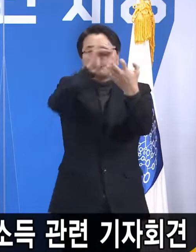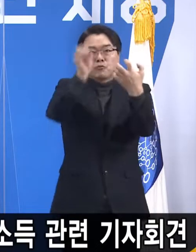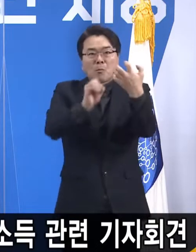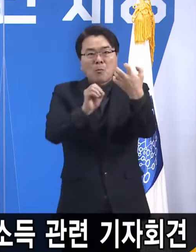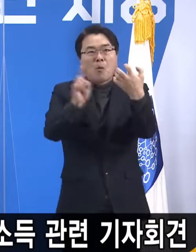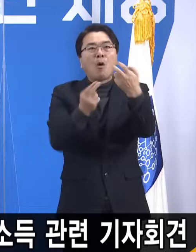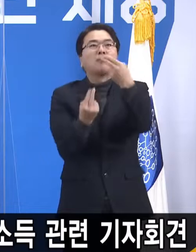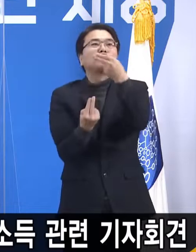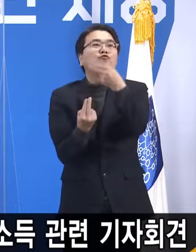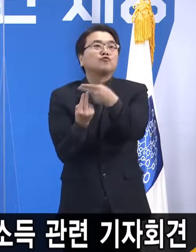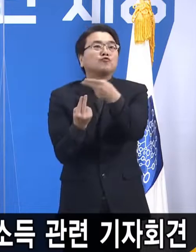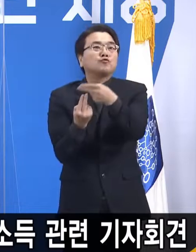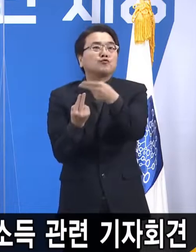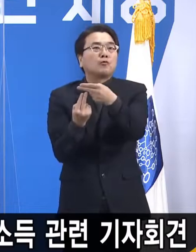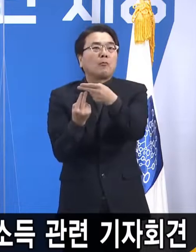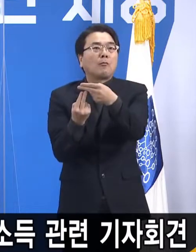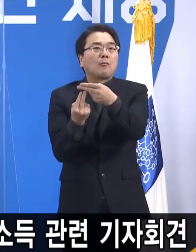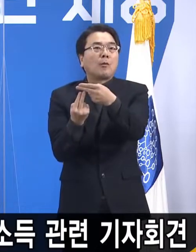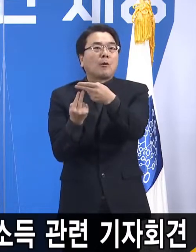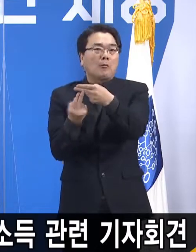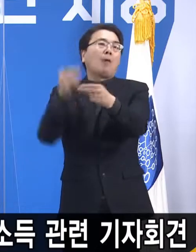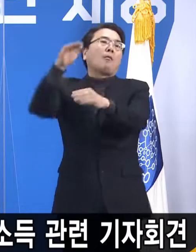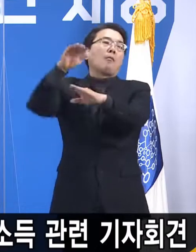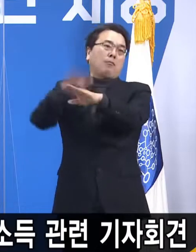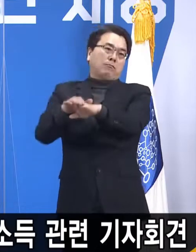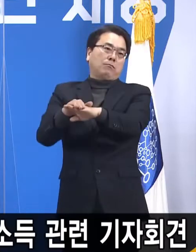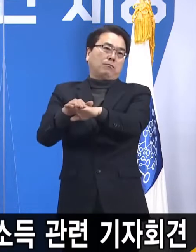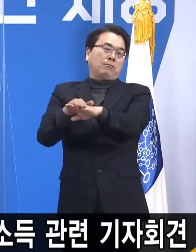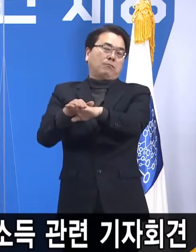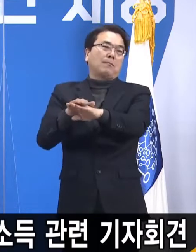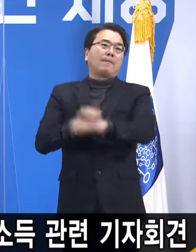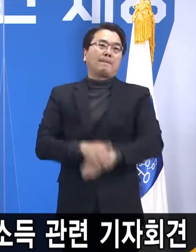경제학용으로 표현하면 축장, 즉 저축되었다고 합니다.